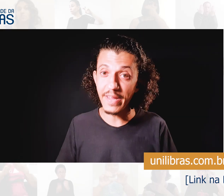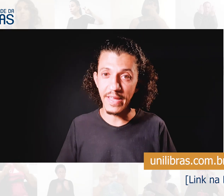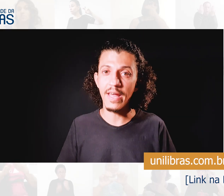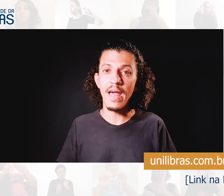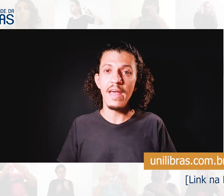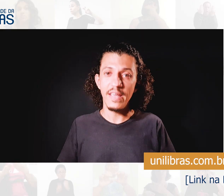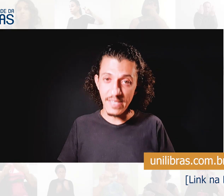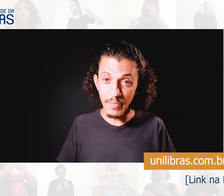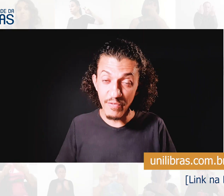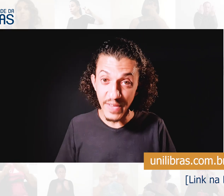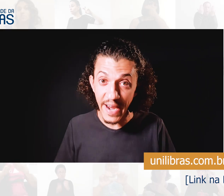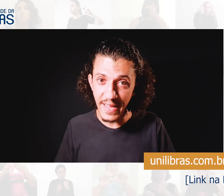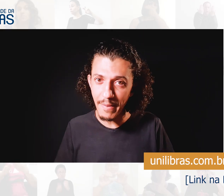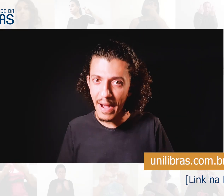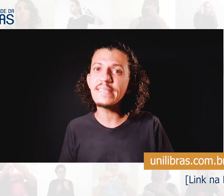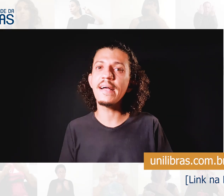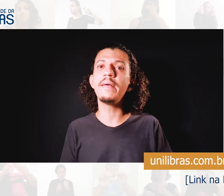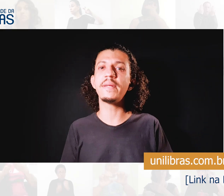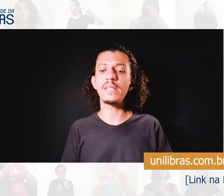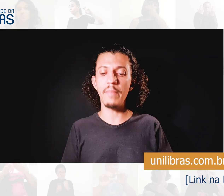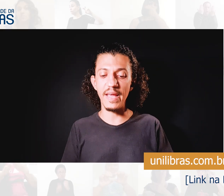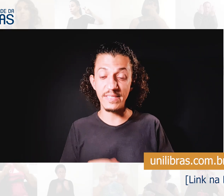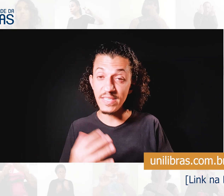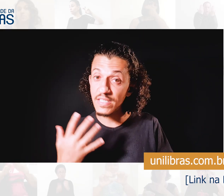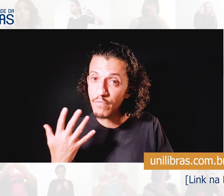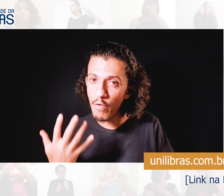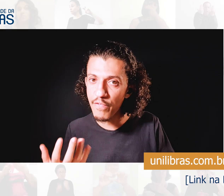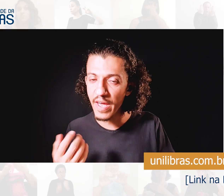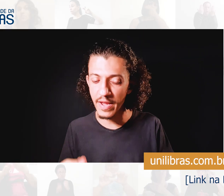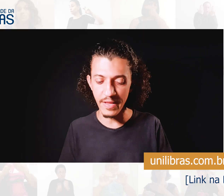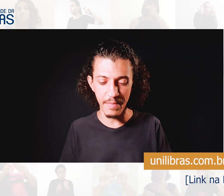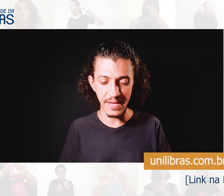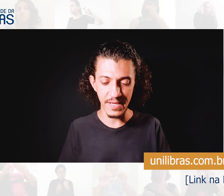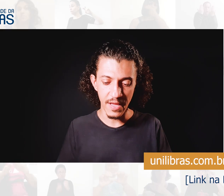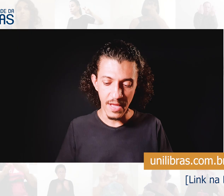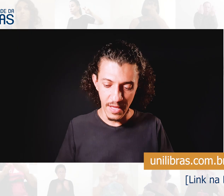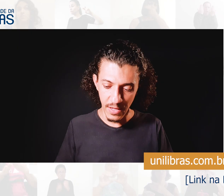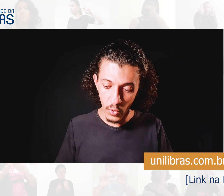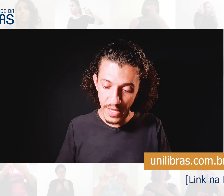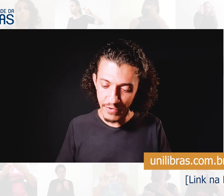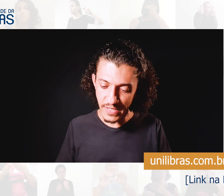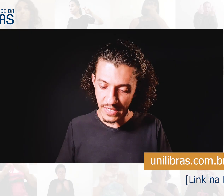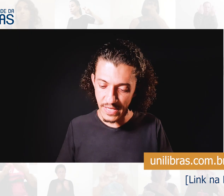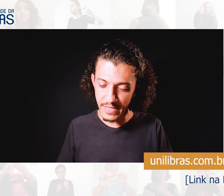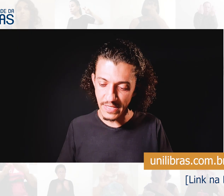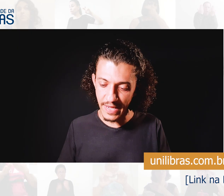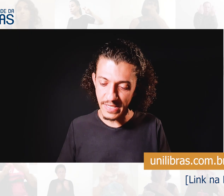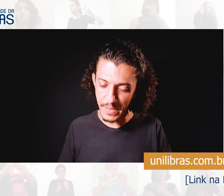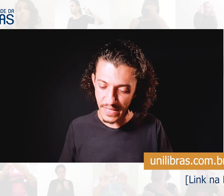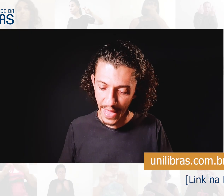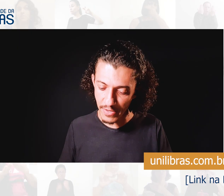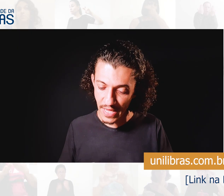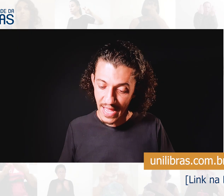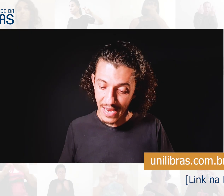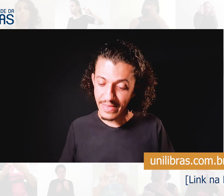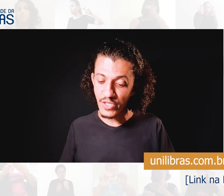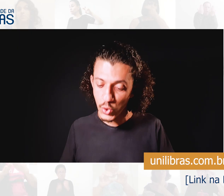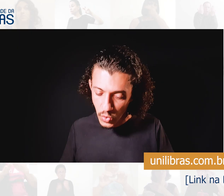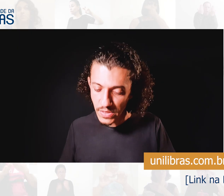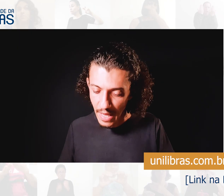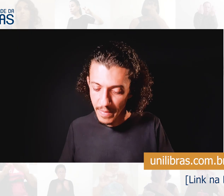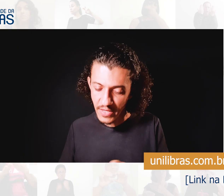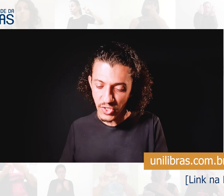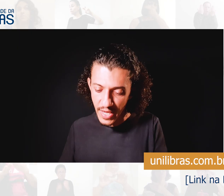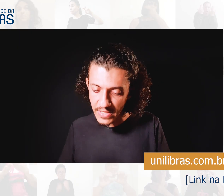capaz de aprender e se aprofundar ainda mais na Libras também, se desenvolver ainda mais. E o livro Escrita de Sinais e Mistérios, ele